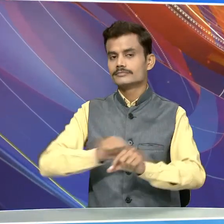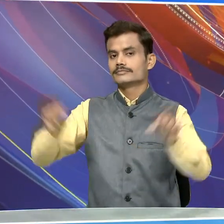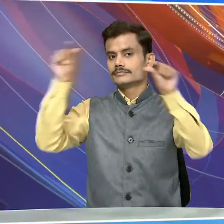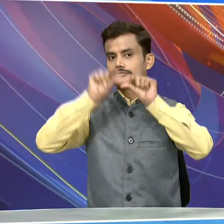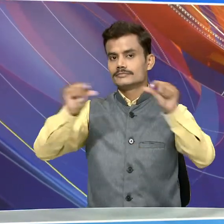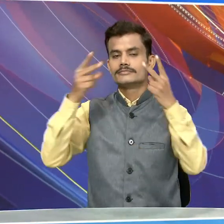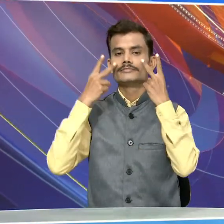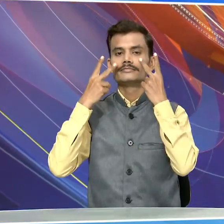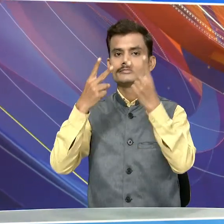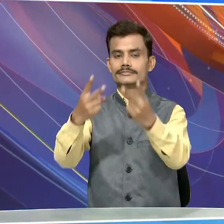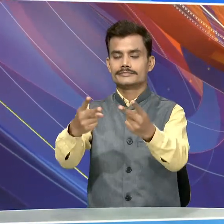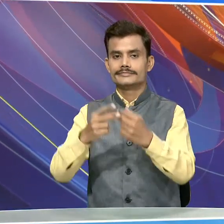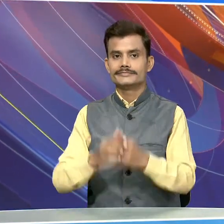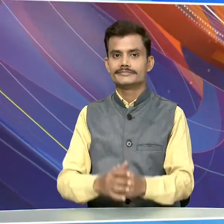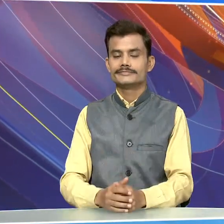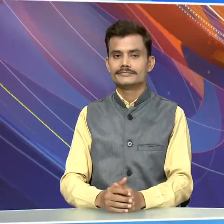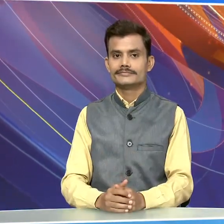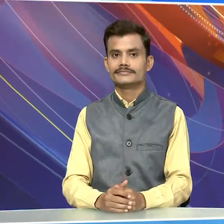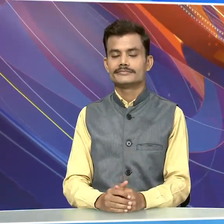साथ।